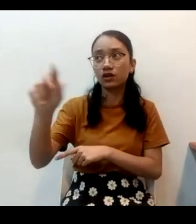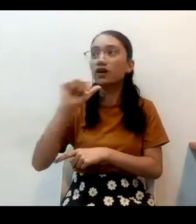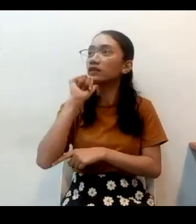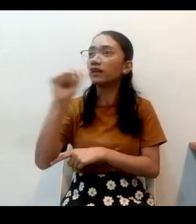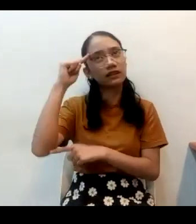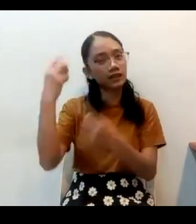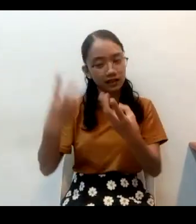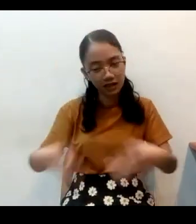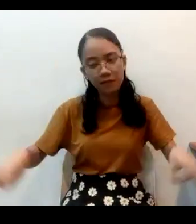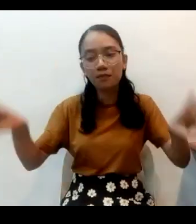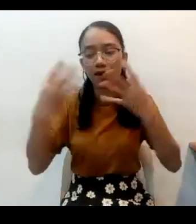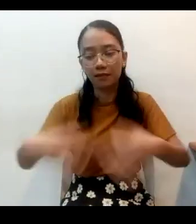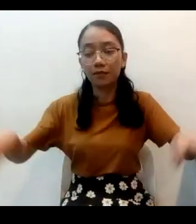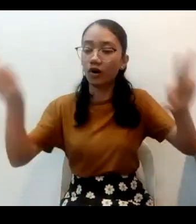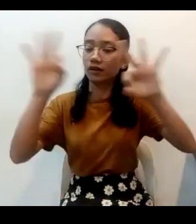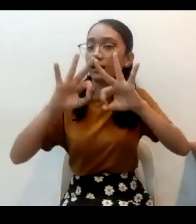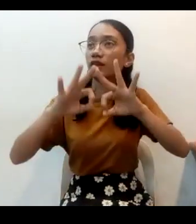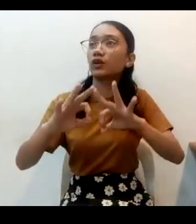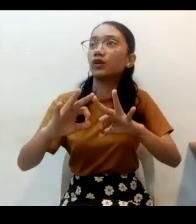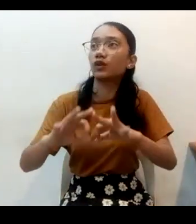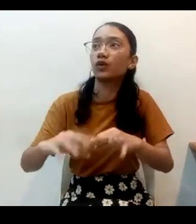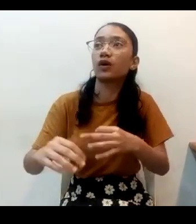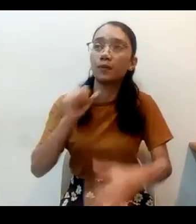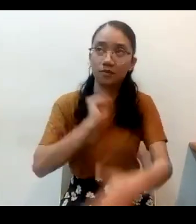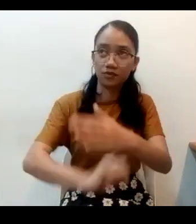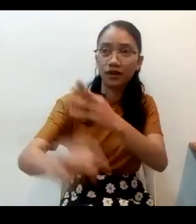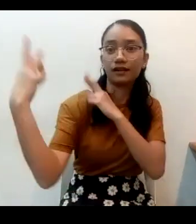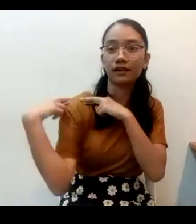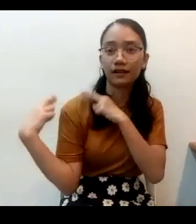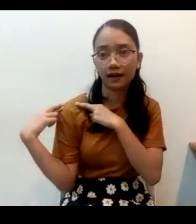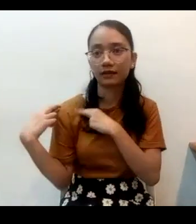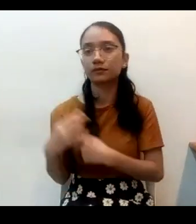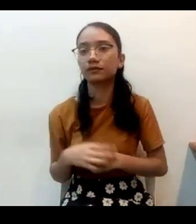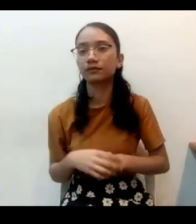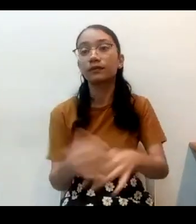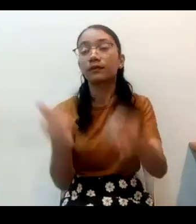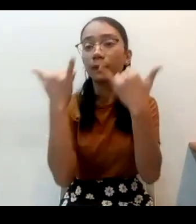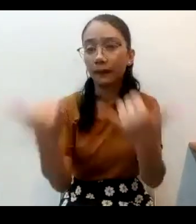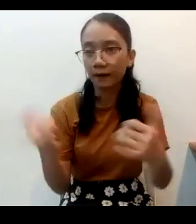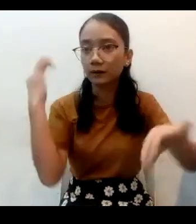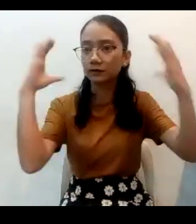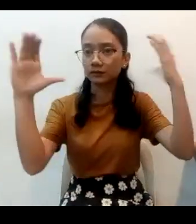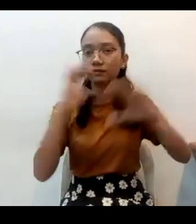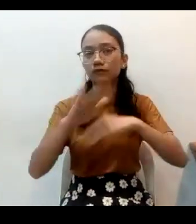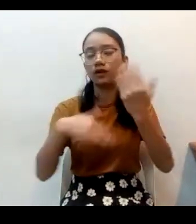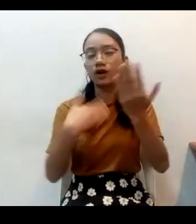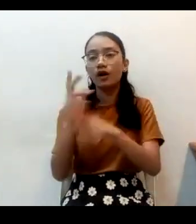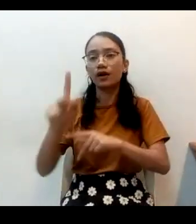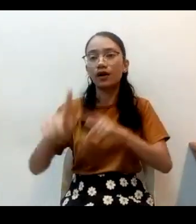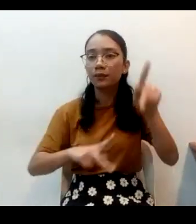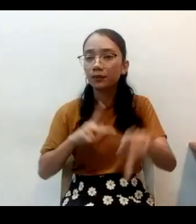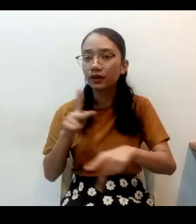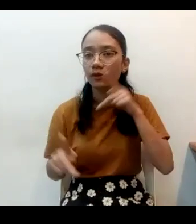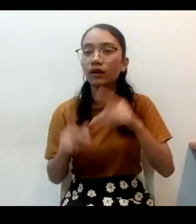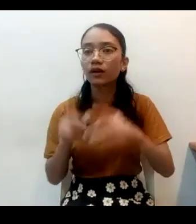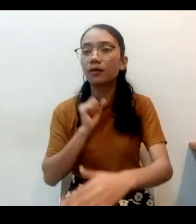na pagpapala. So these days, the people are spiritual blind because of the sin and worldly things. Kaya sa